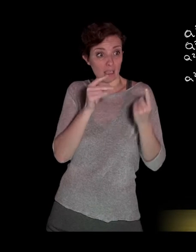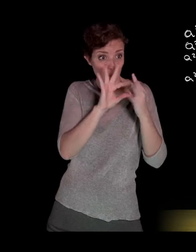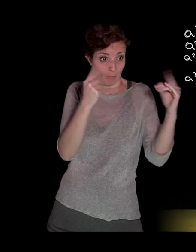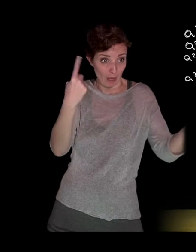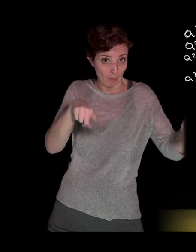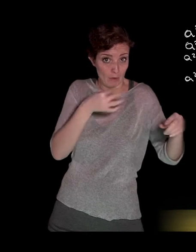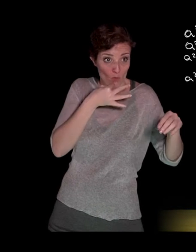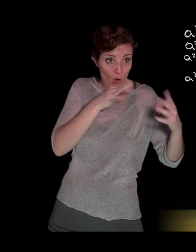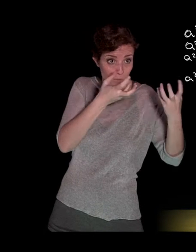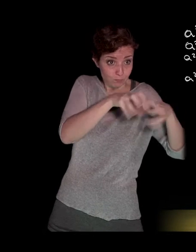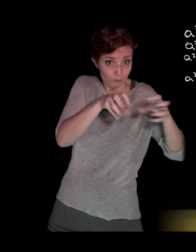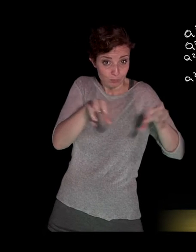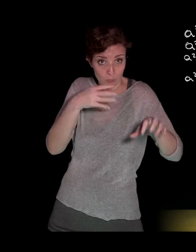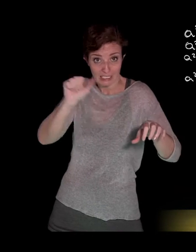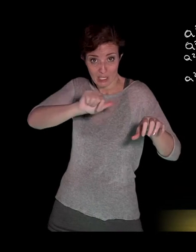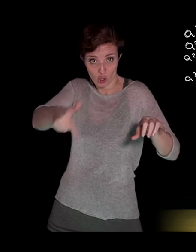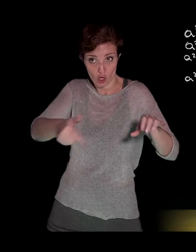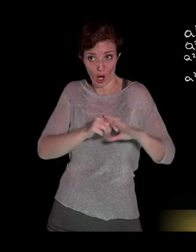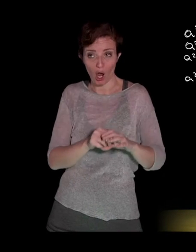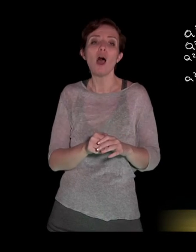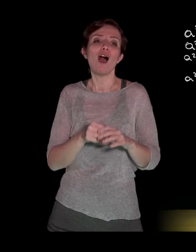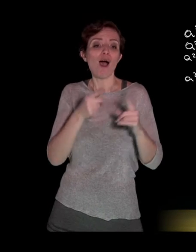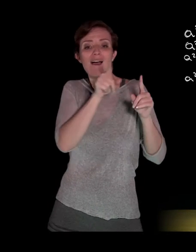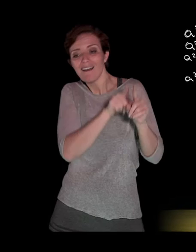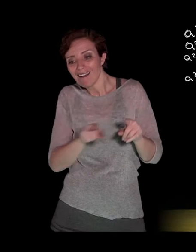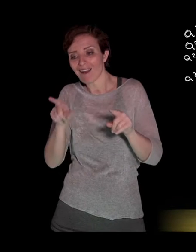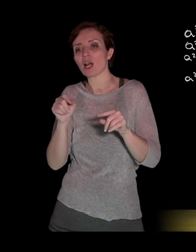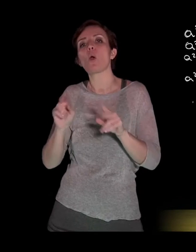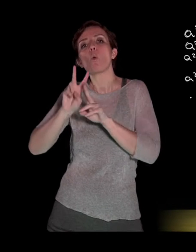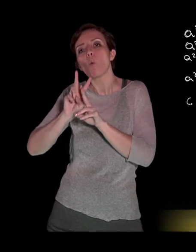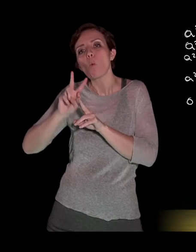scomposto Evidentemente nel quadrato del trinomio